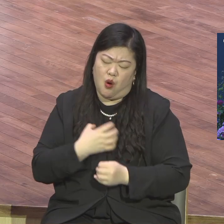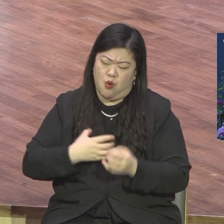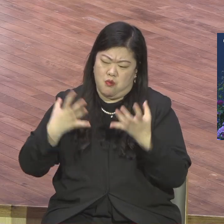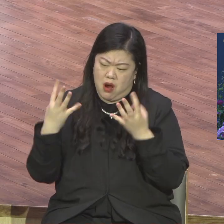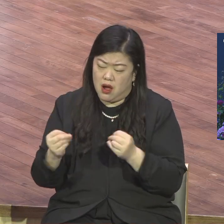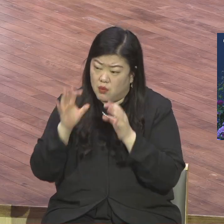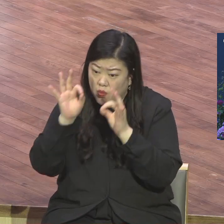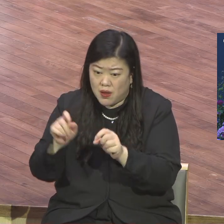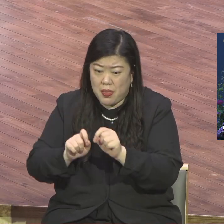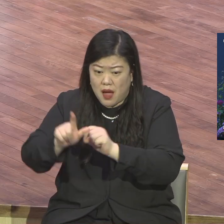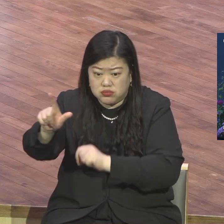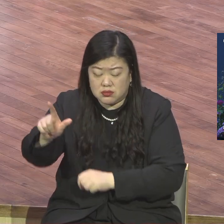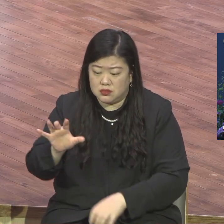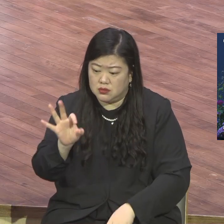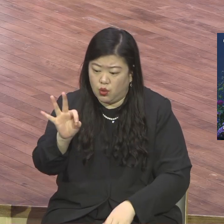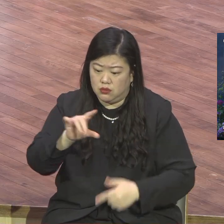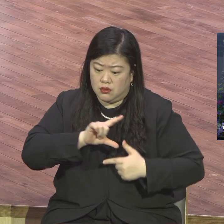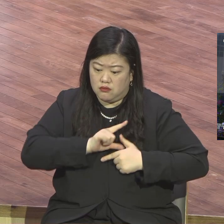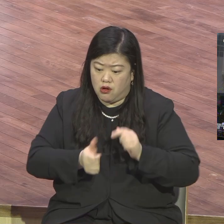3절 보세요.